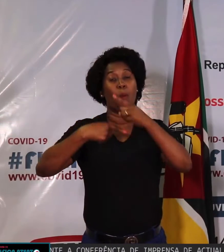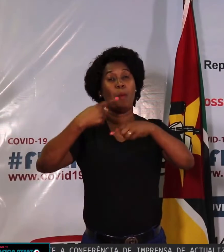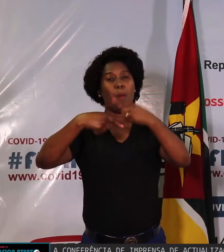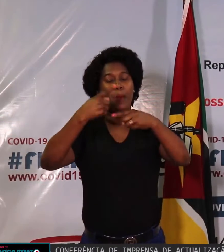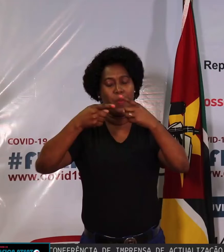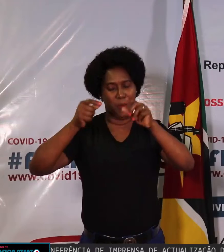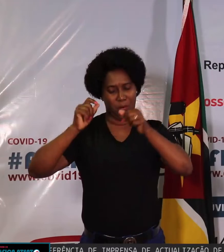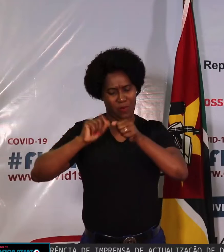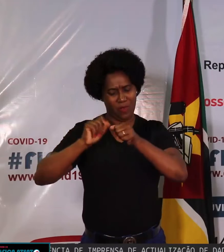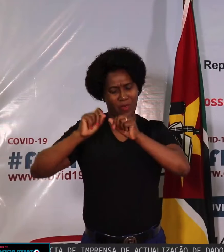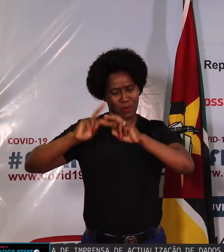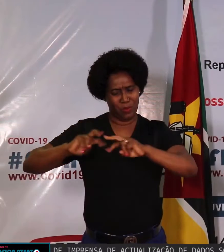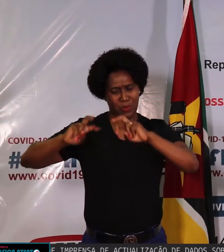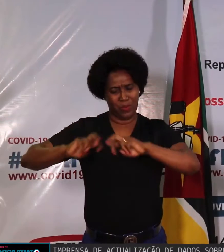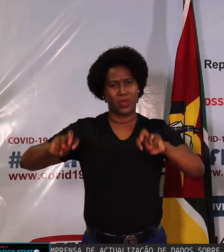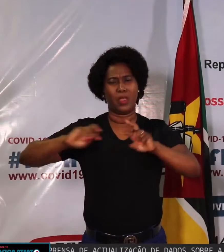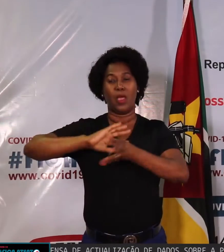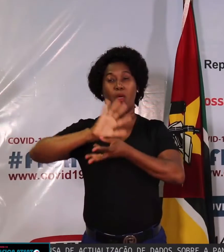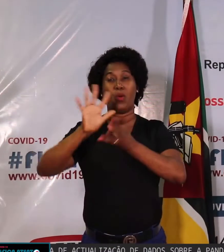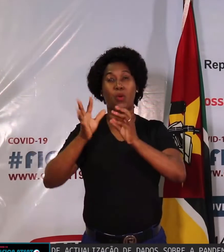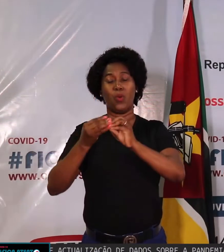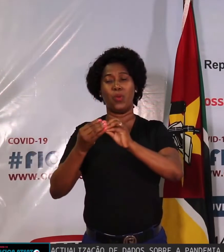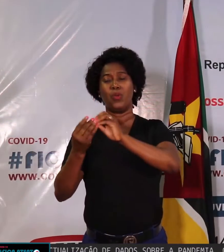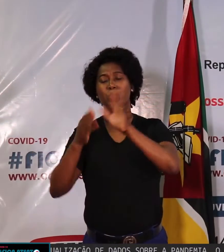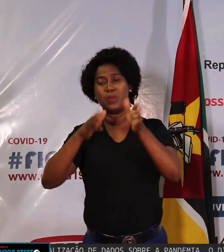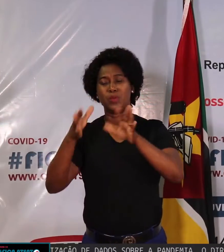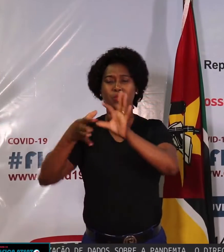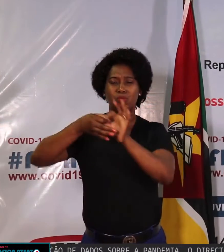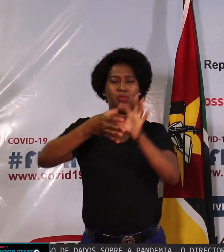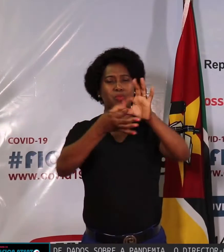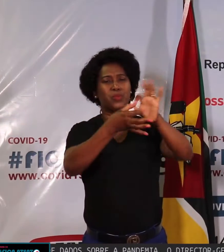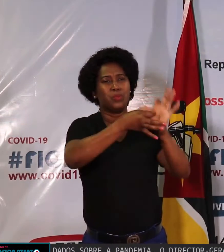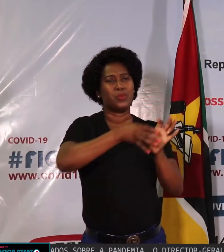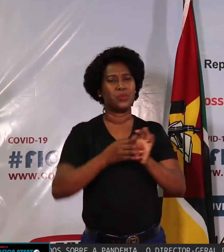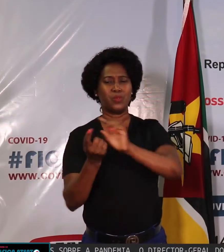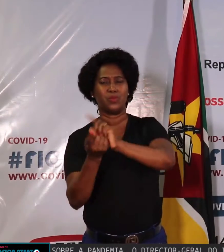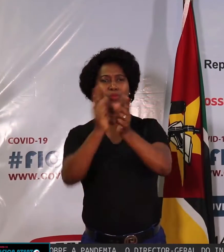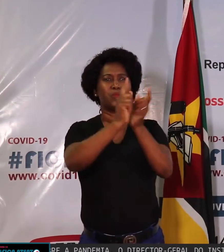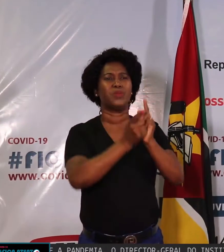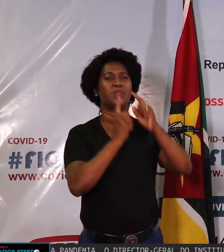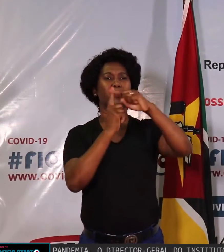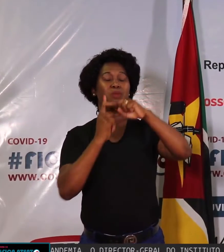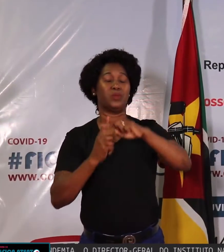de testagem a toda a cadeia de contactos dos novos casos positivos.